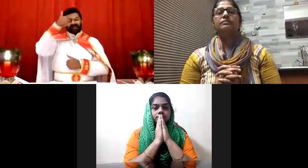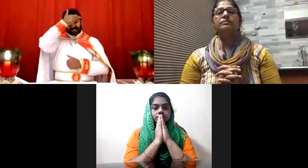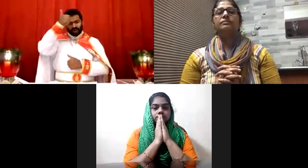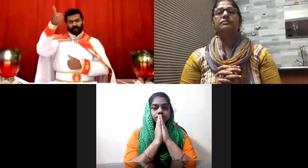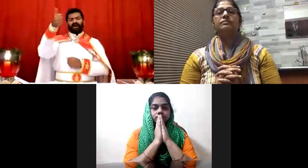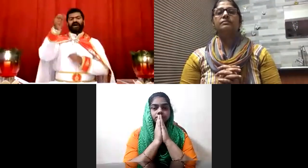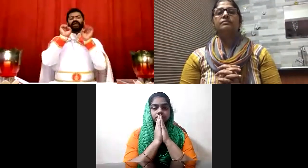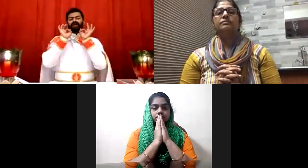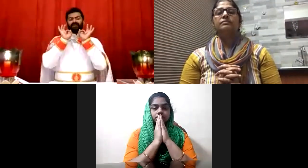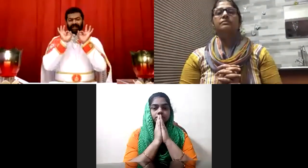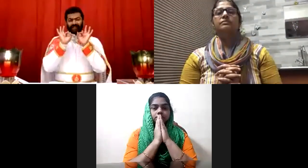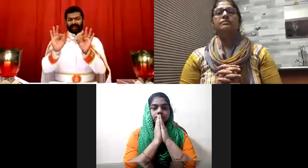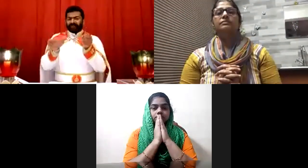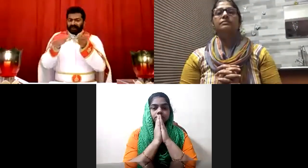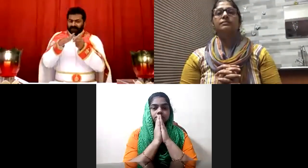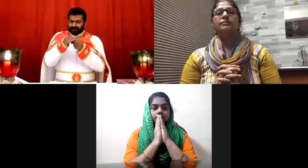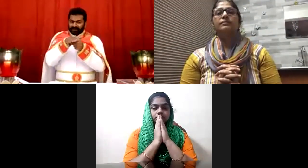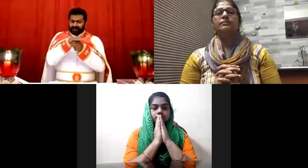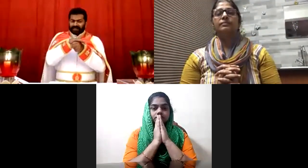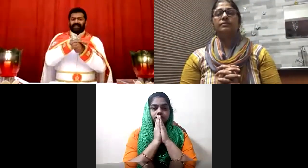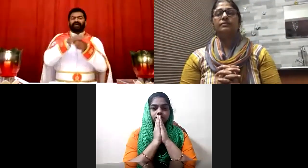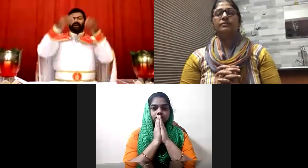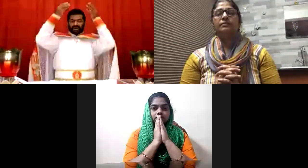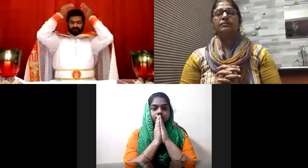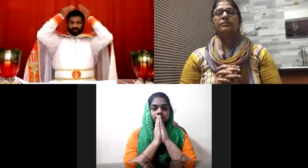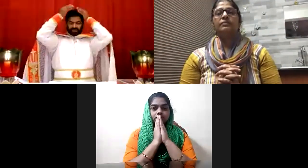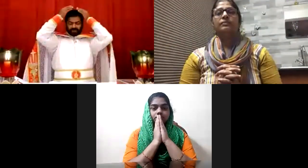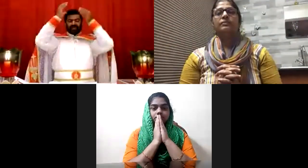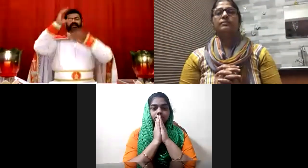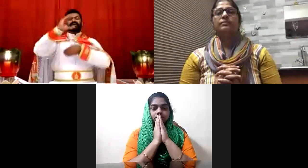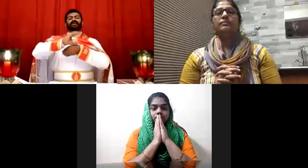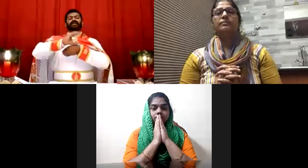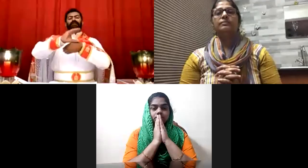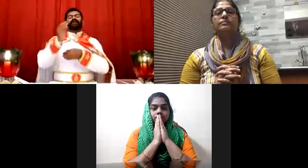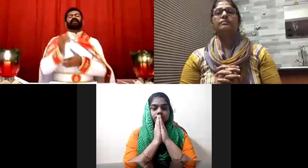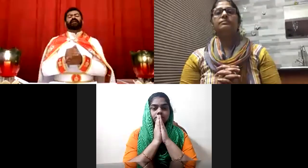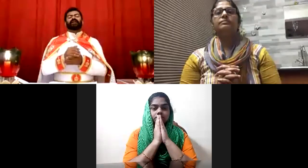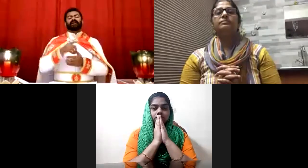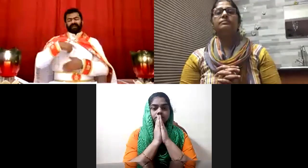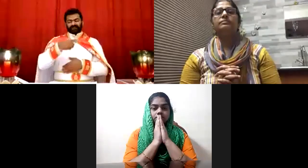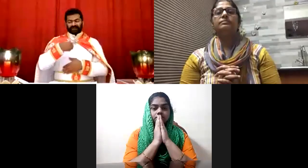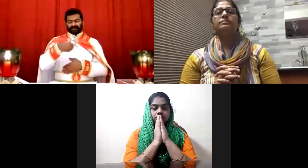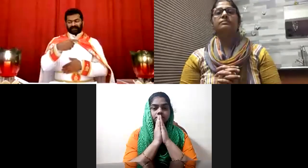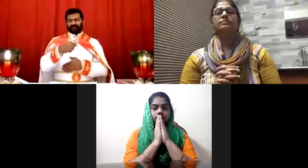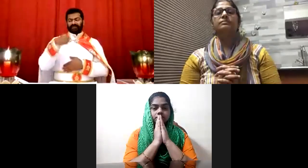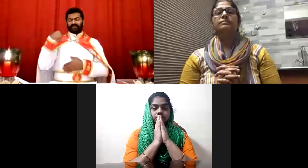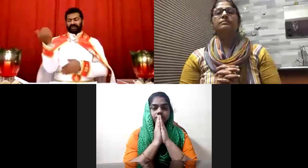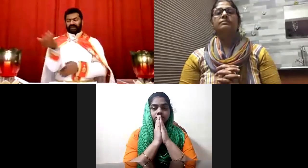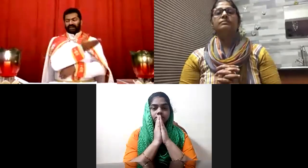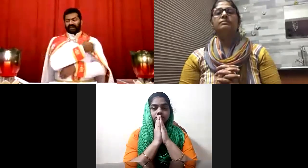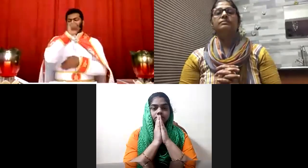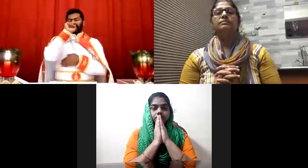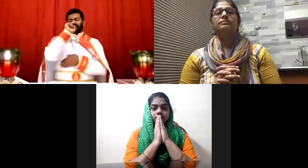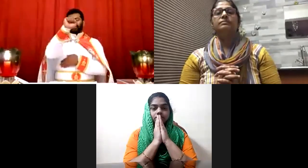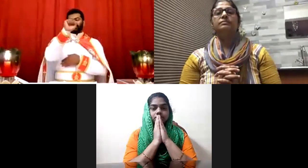സകല സൗഭാഗ്യങ്ങളും നന്മകളും നിറഞ്ഞ് മുടിച്ചൂടി നിൽക്കുന്ന സഭയിൽ നിരന്തരം